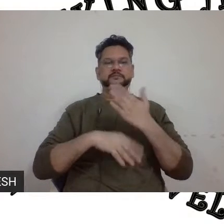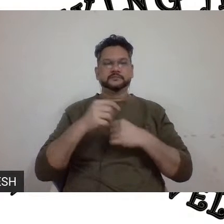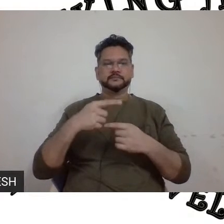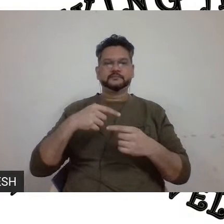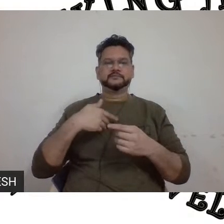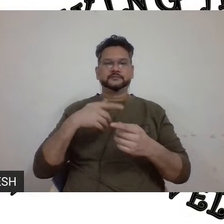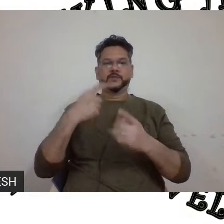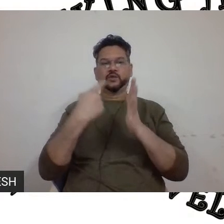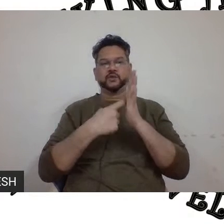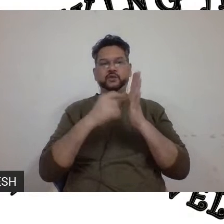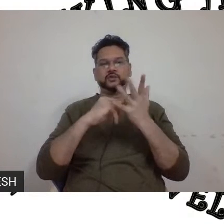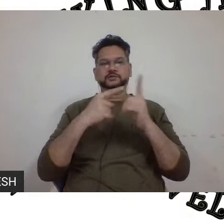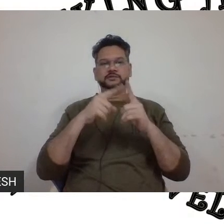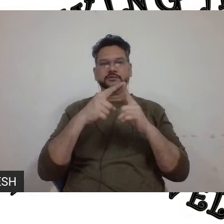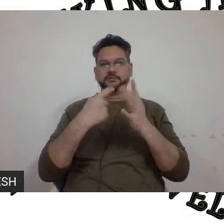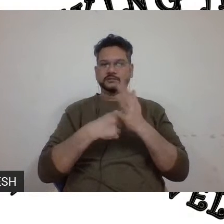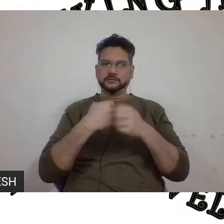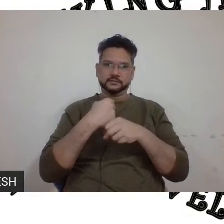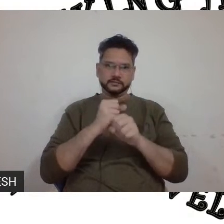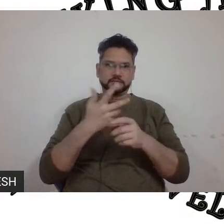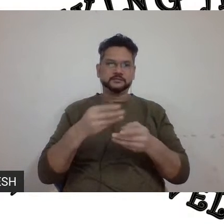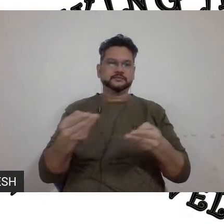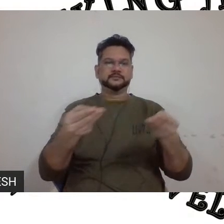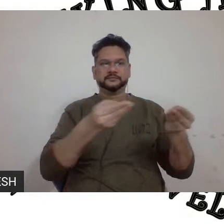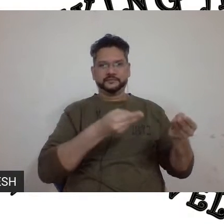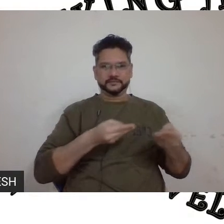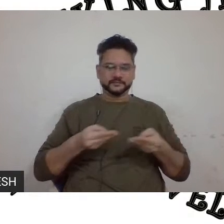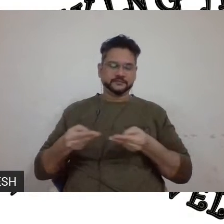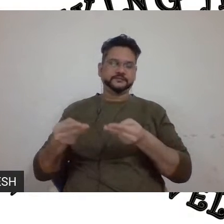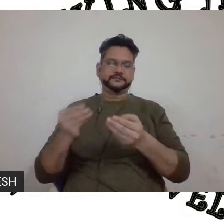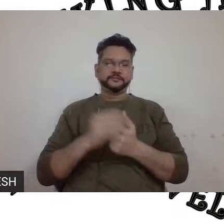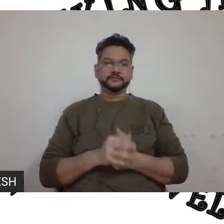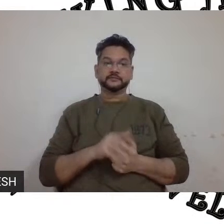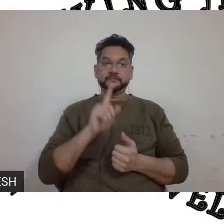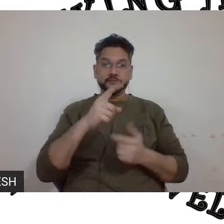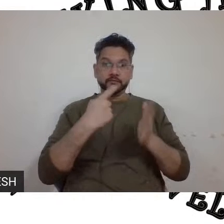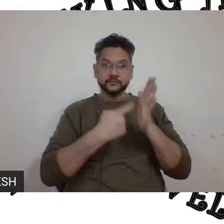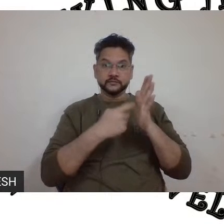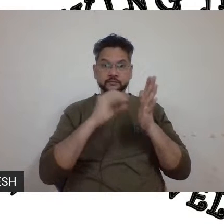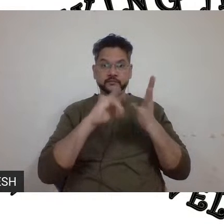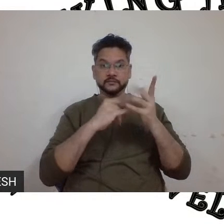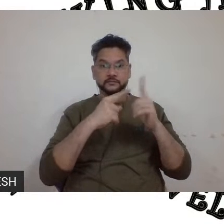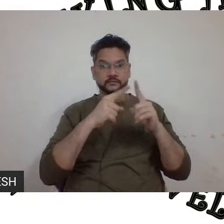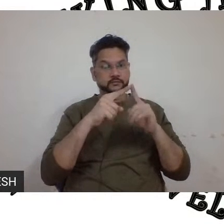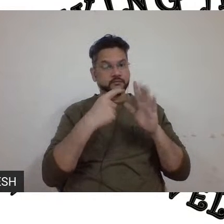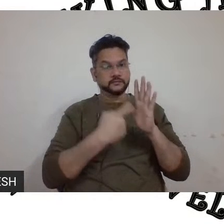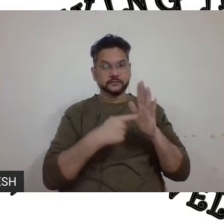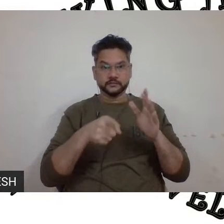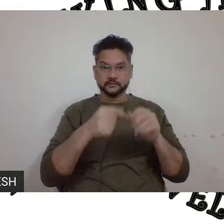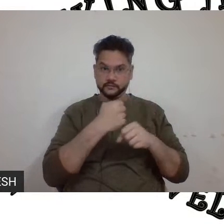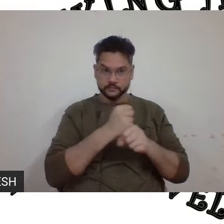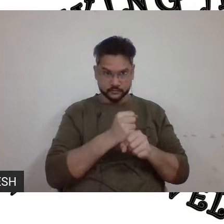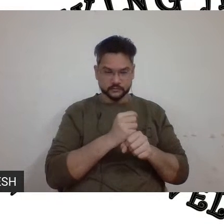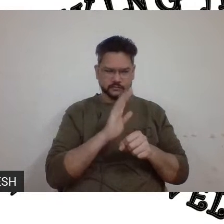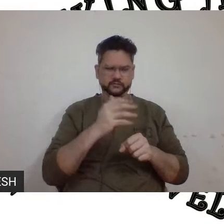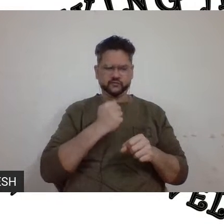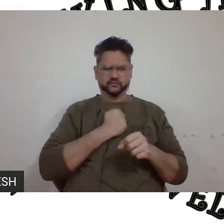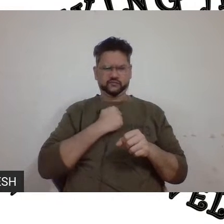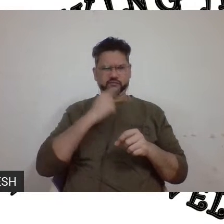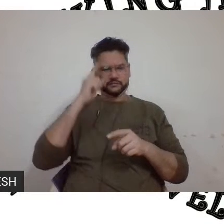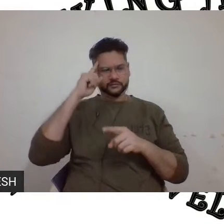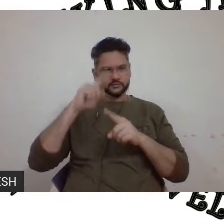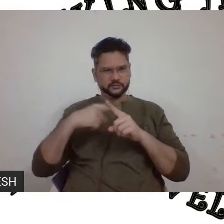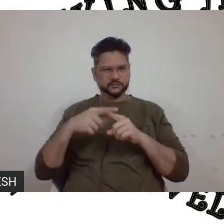ऐसा रोस्टर बनाने का जो है वो मैं जितना जानता हूँ, और मैंने बहुत सारे यूनिवर्सिटीज